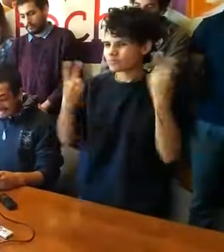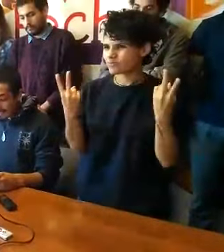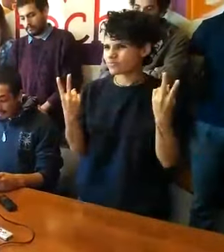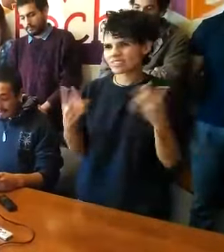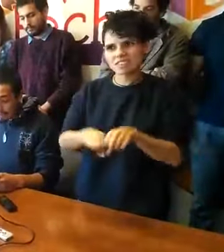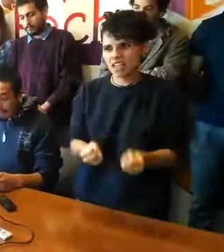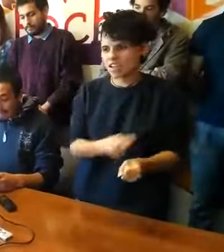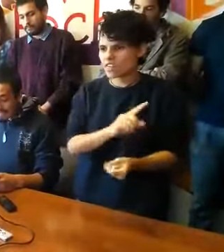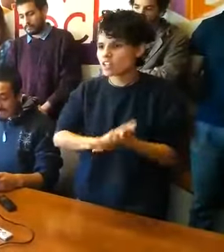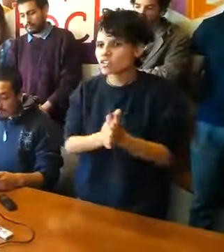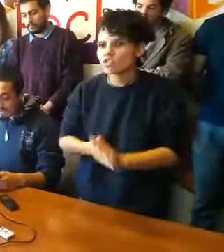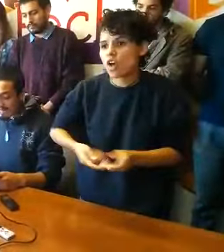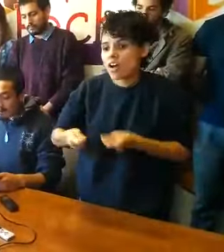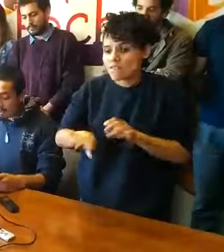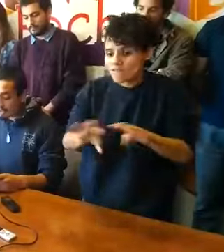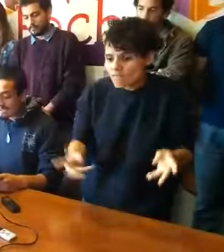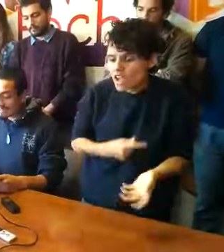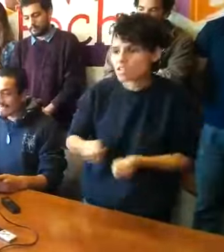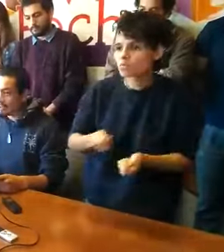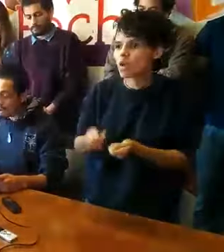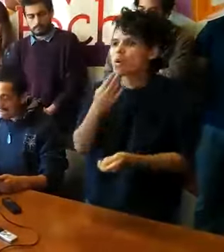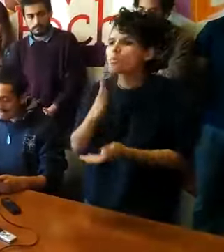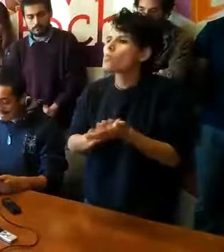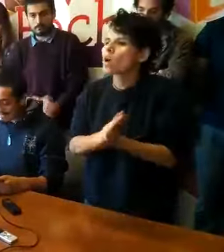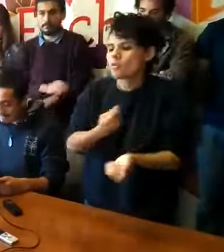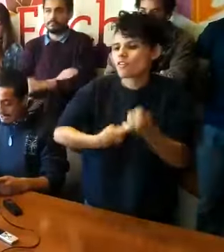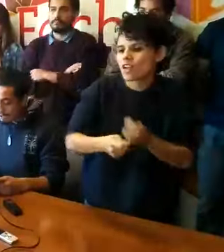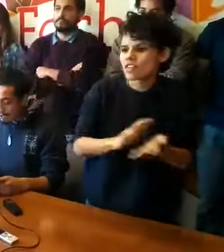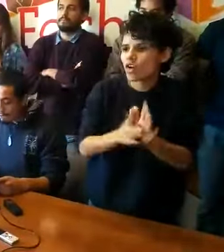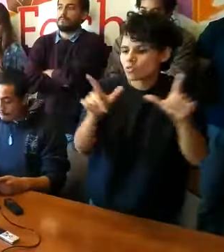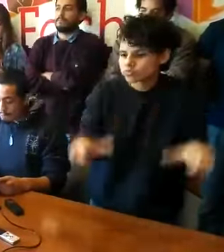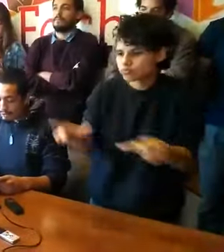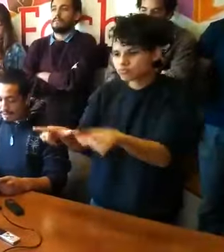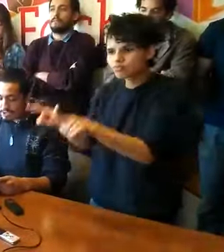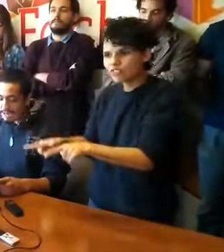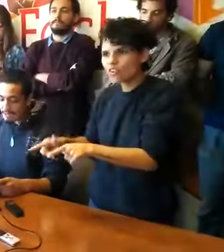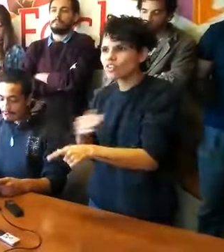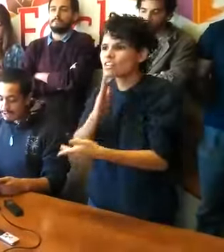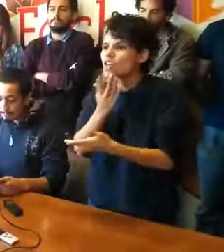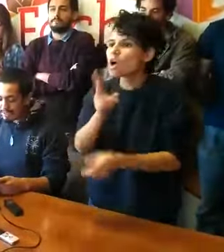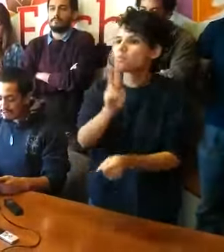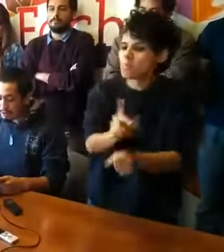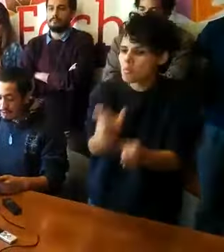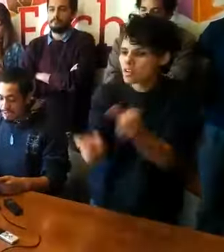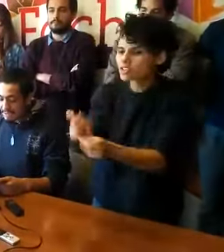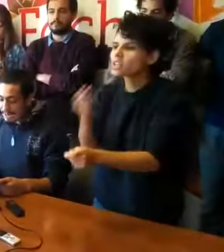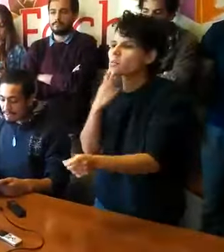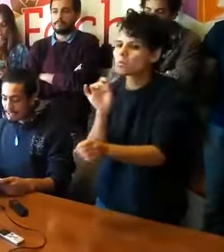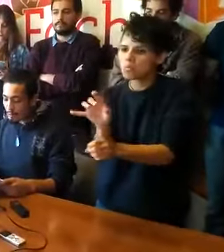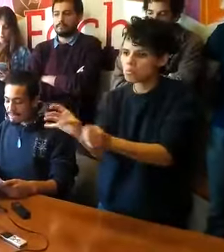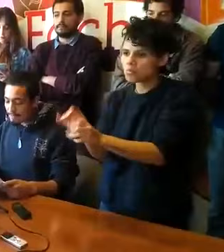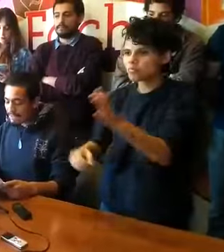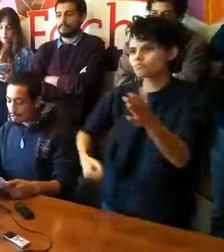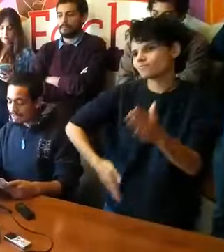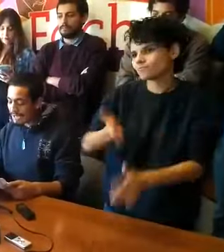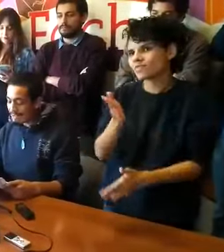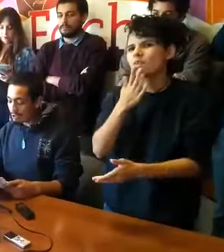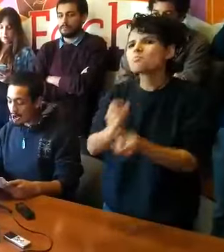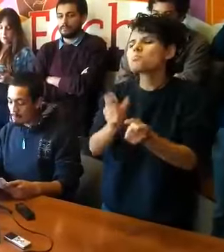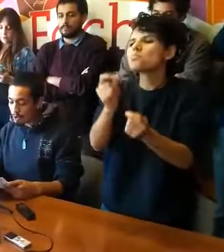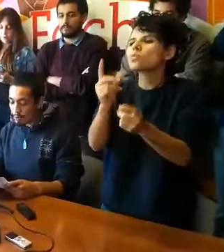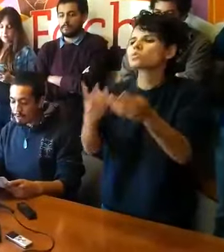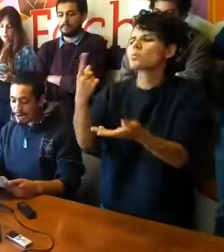la liquidación de todos los bienes e inmuebles, como lo son la venta de todas las sedes, con todos los funcionarios y académicos despedidos, y claramente con más de 1.000